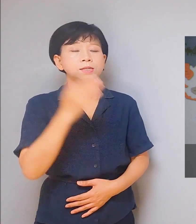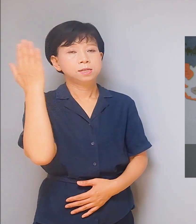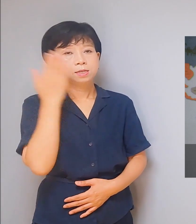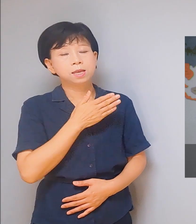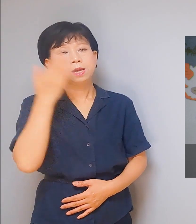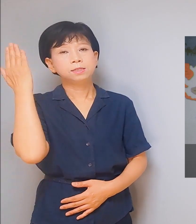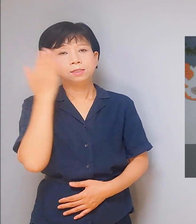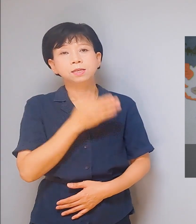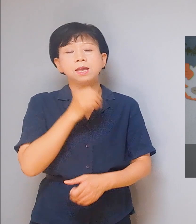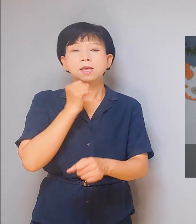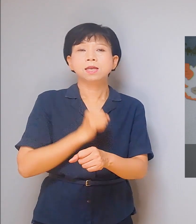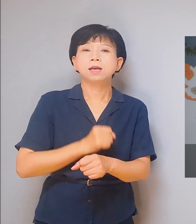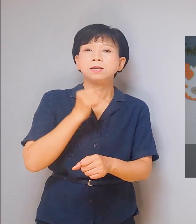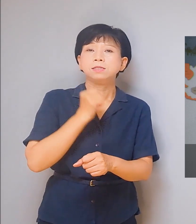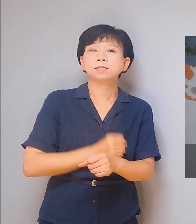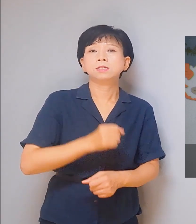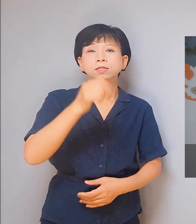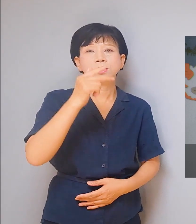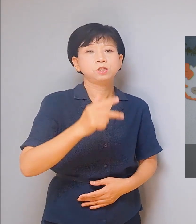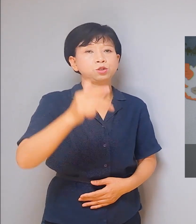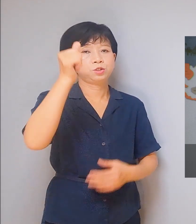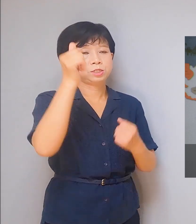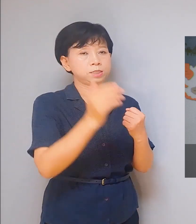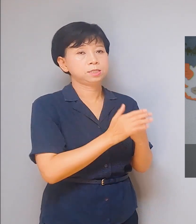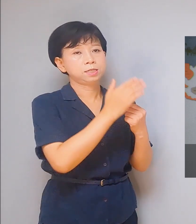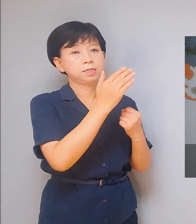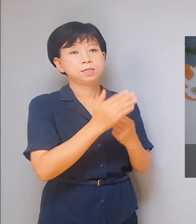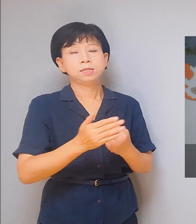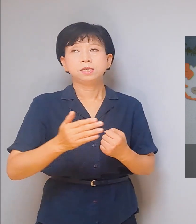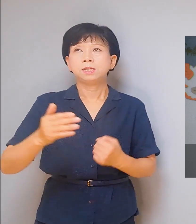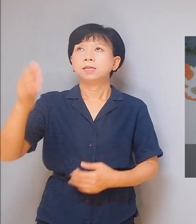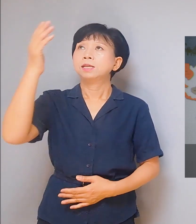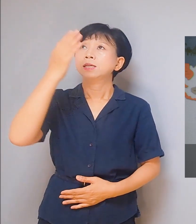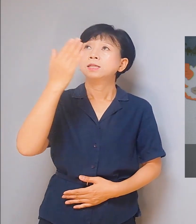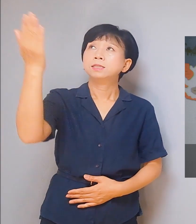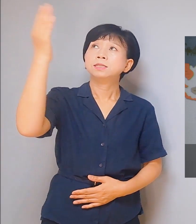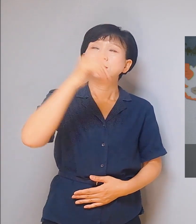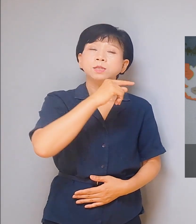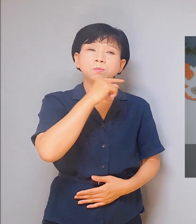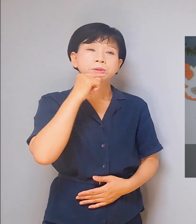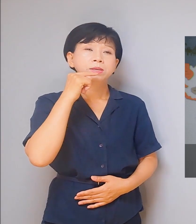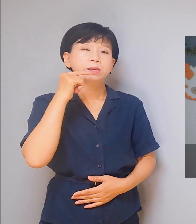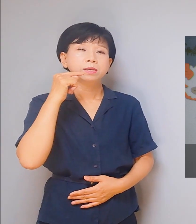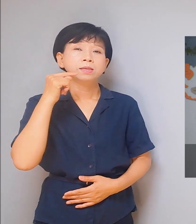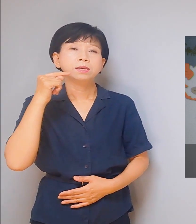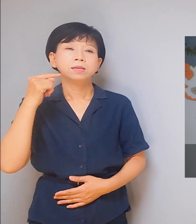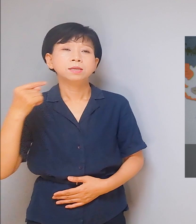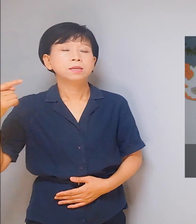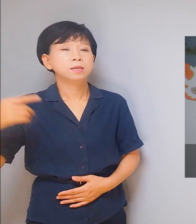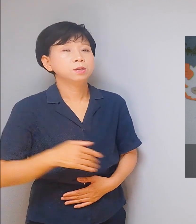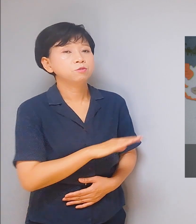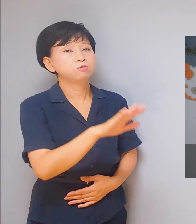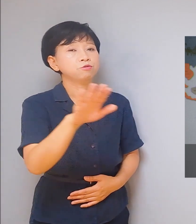우리를 깨끗게 하시는 주시니 그의 피